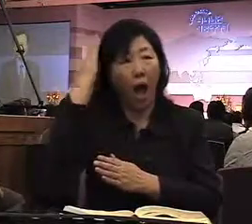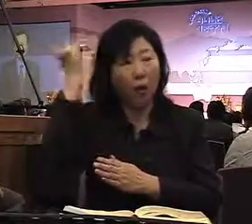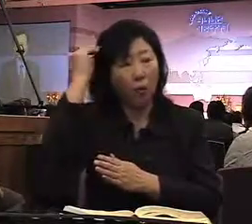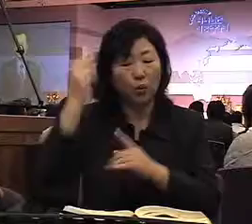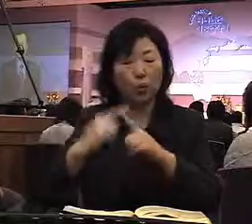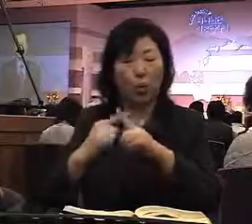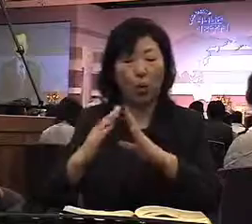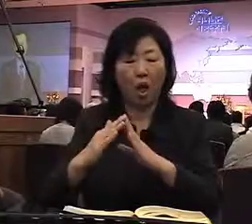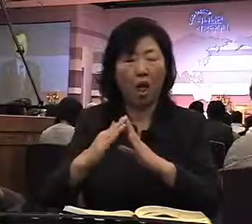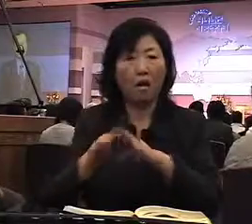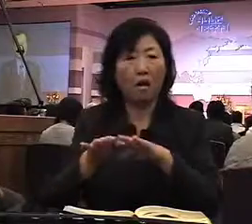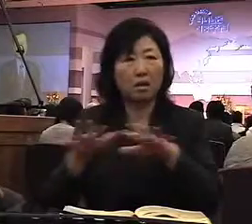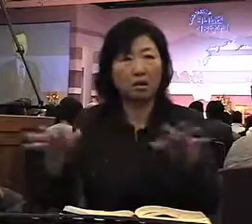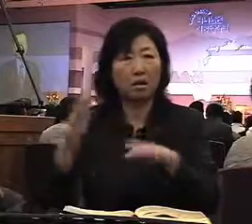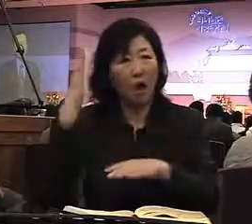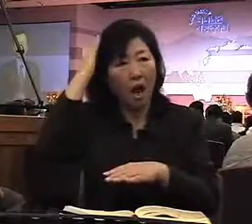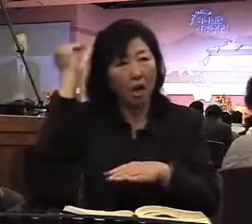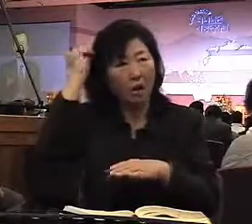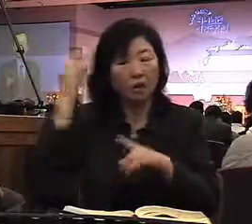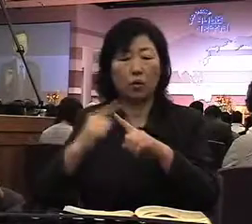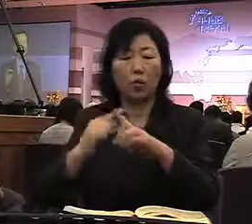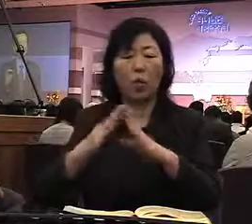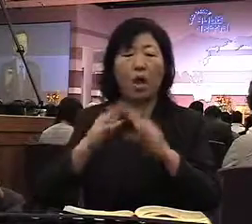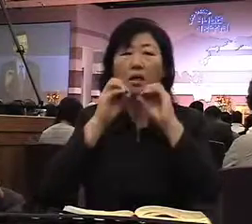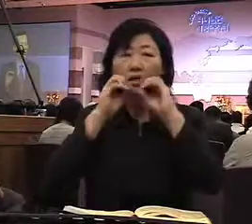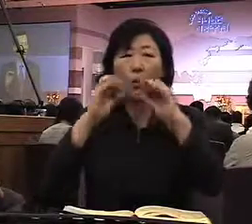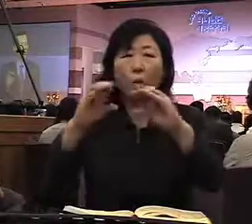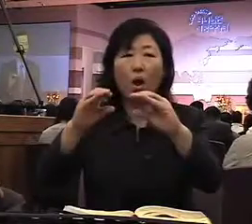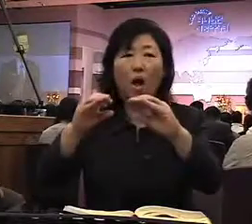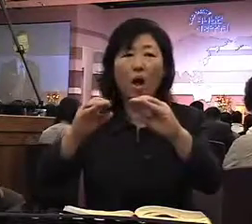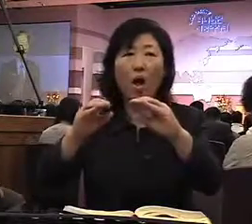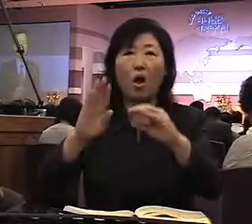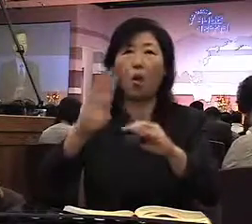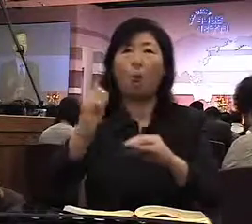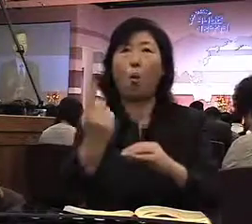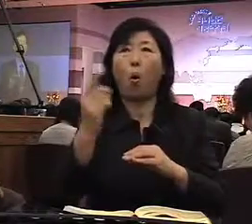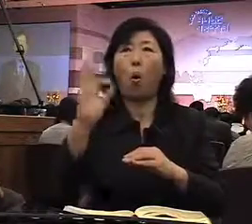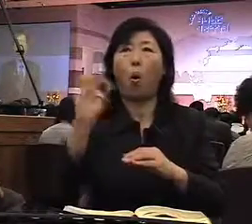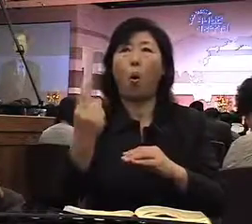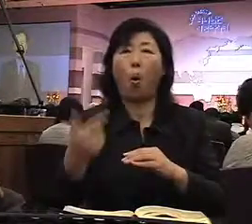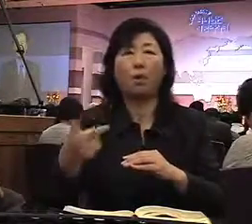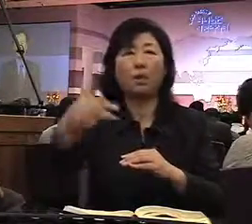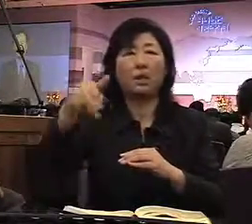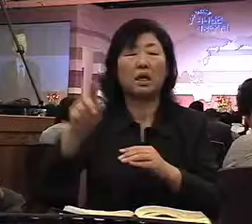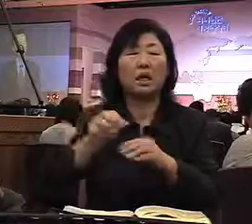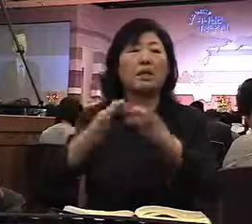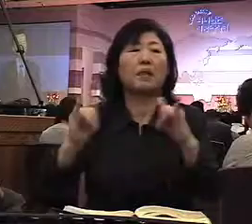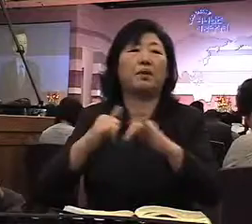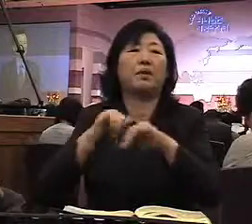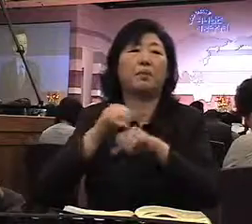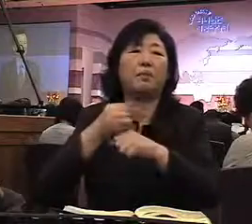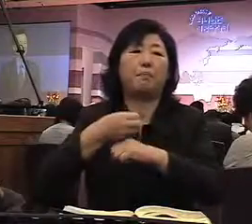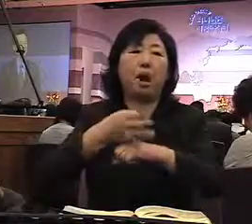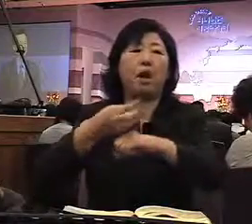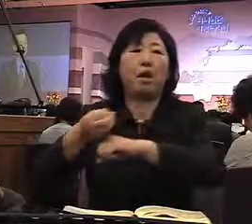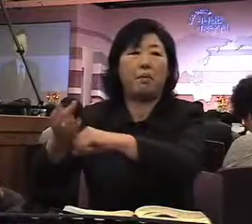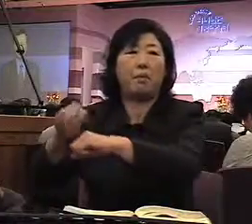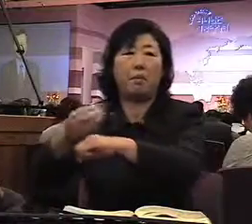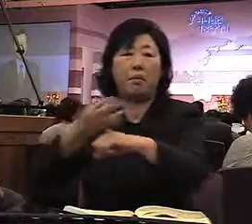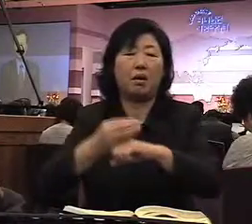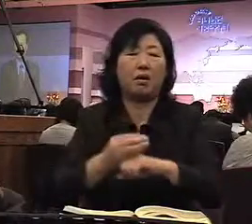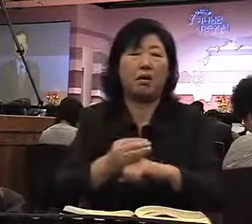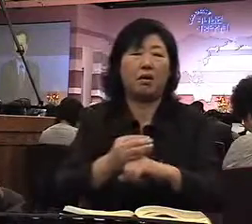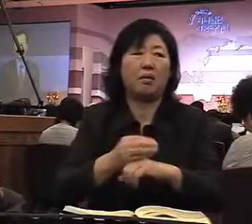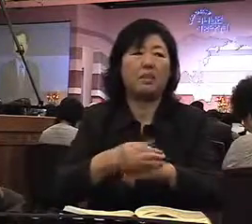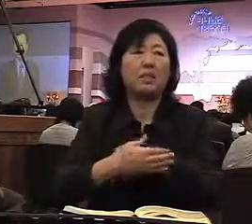또한 디아스포라 한인교회를 선교의 동원자들로 파송하고 트레이닝하고 파송하려는 그러한 미션